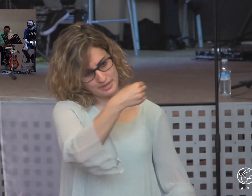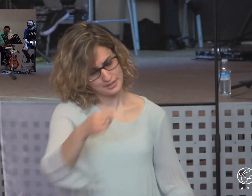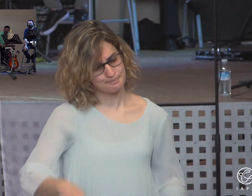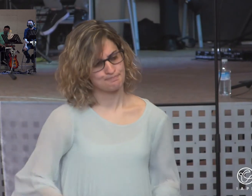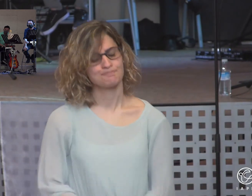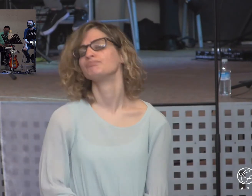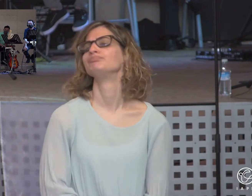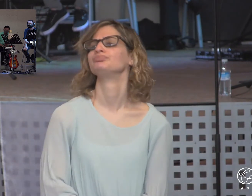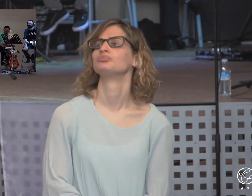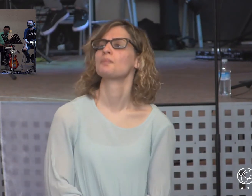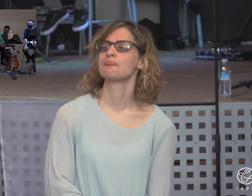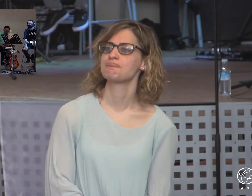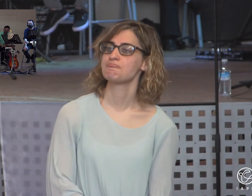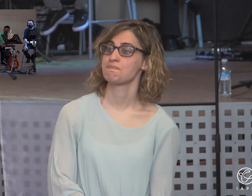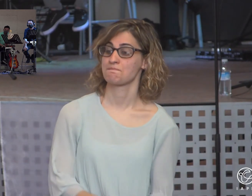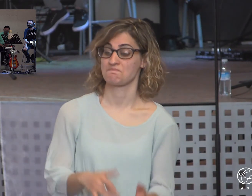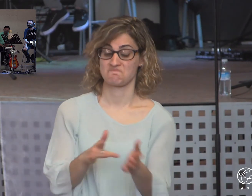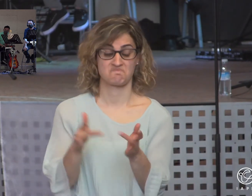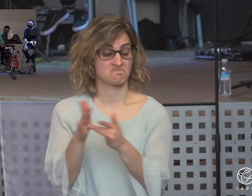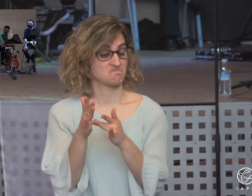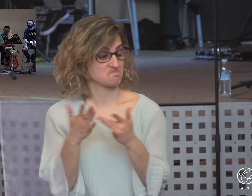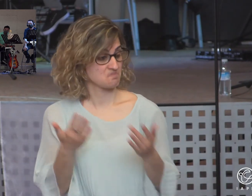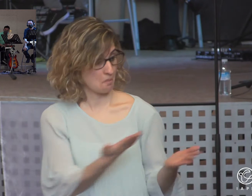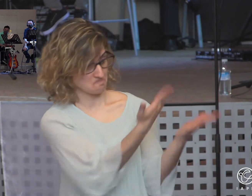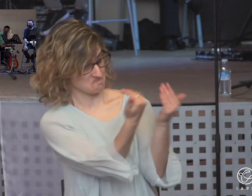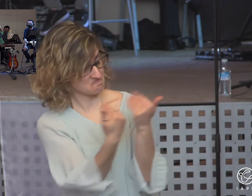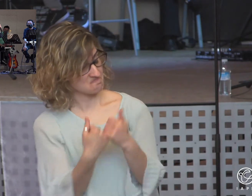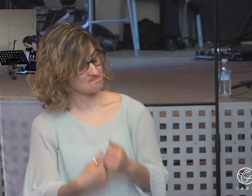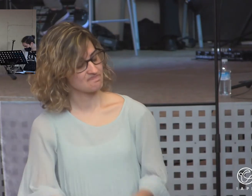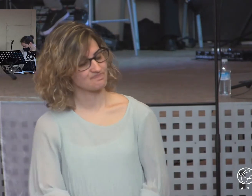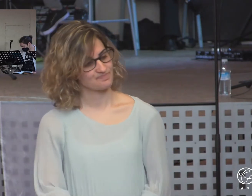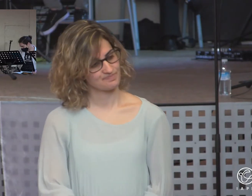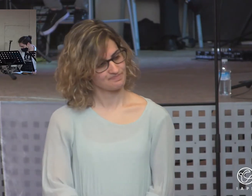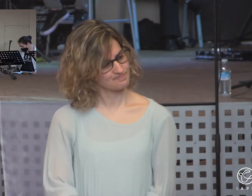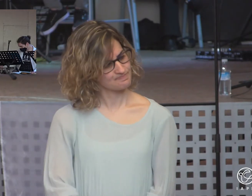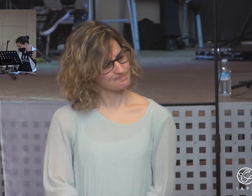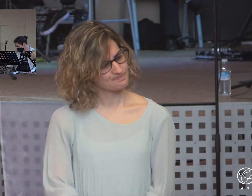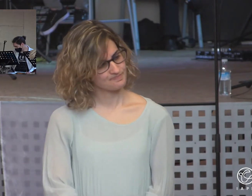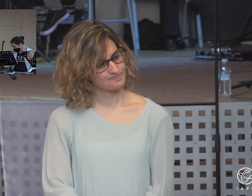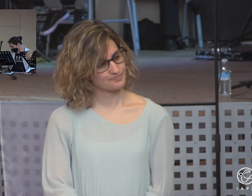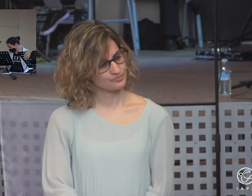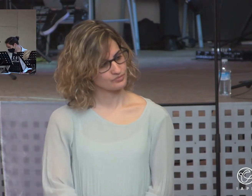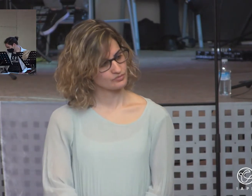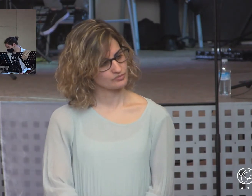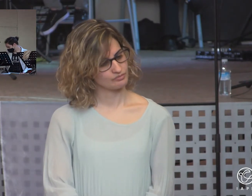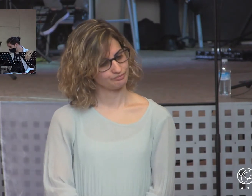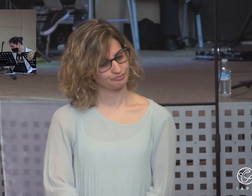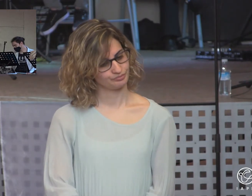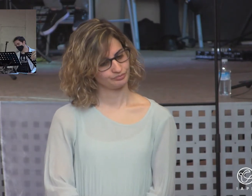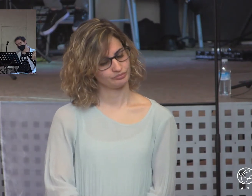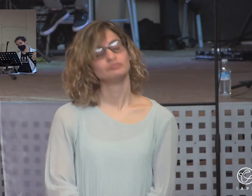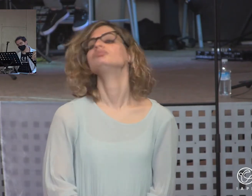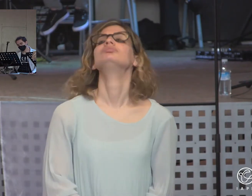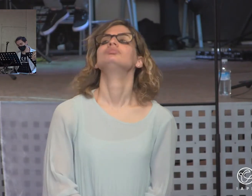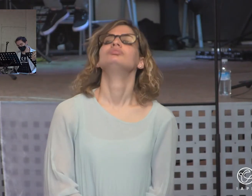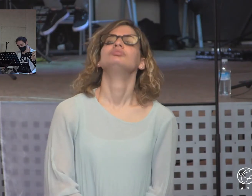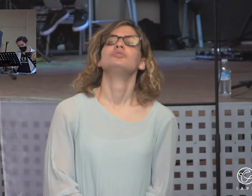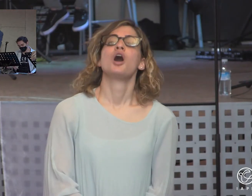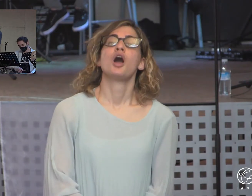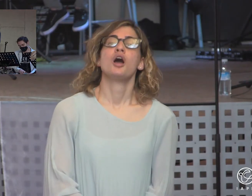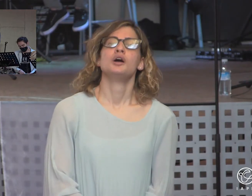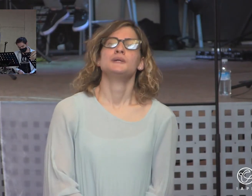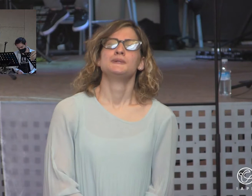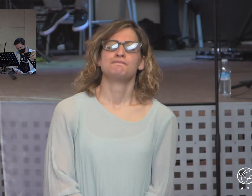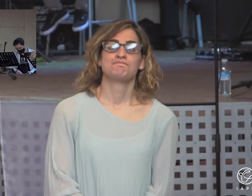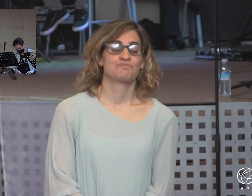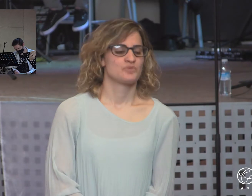Y Jesús dice que venga con ellos. Y en esta celebración, querido hermano y hermana, ¿qué tienes tú?